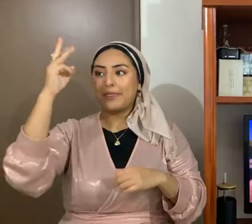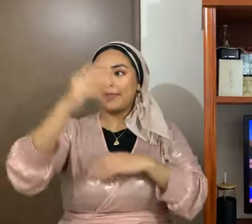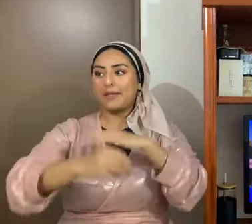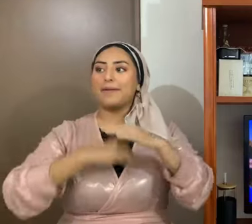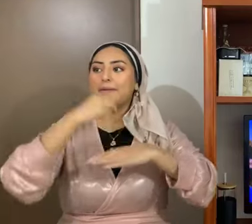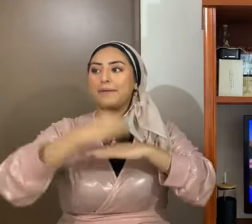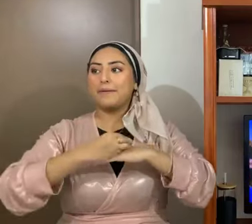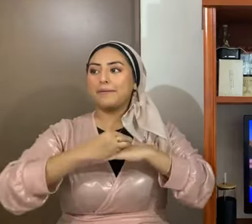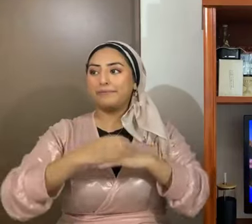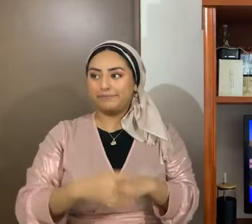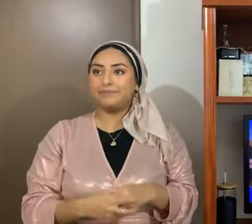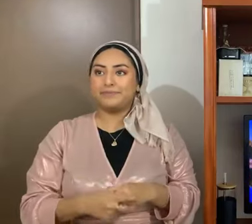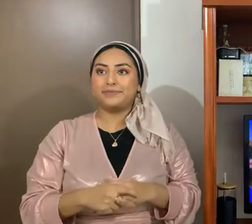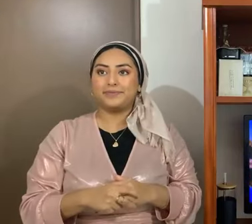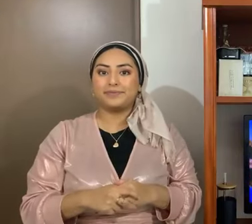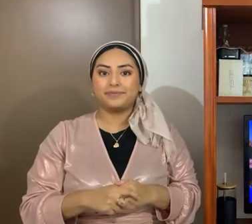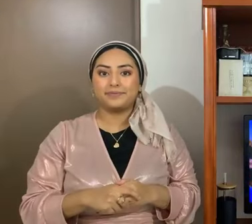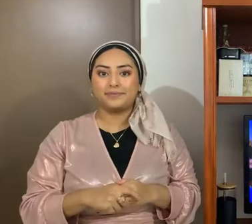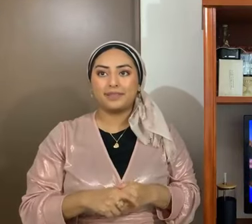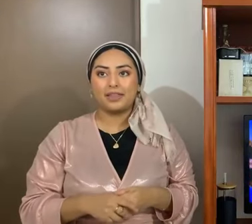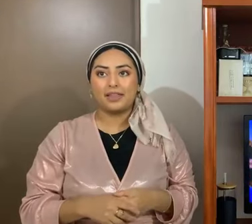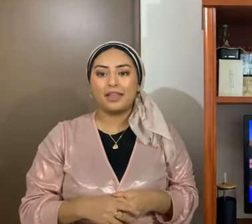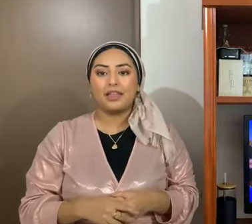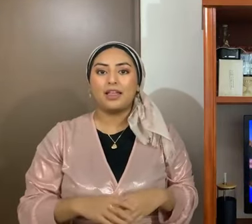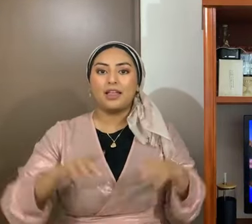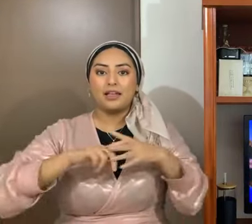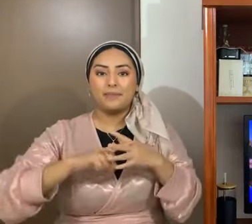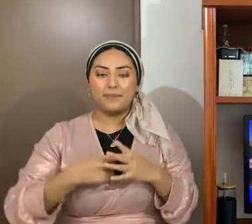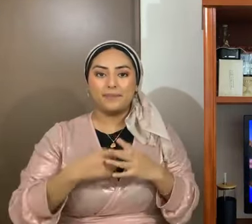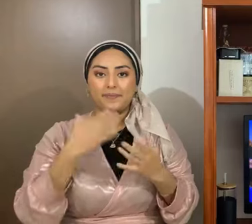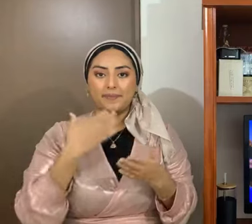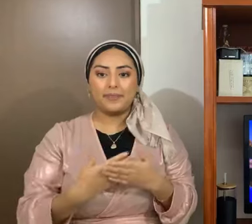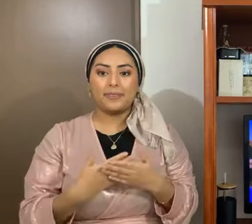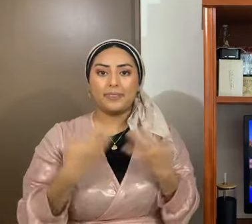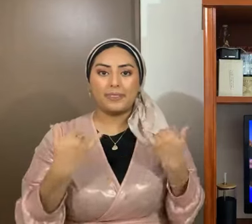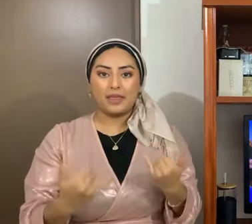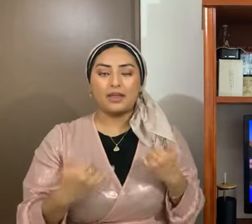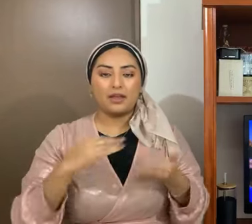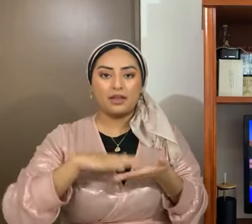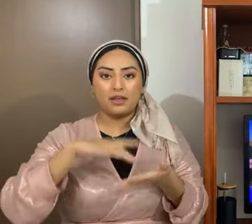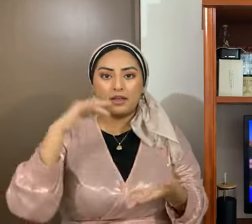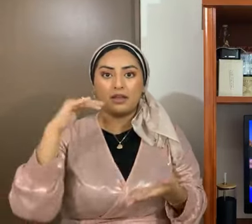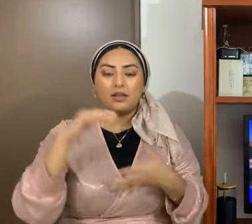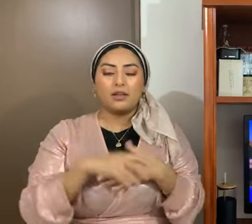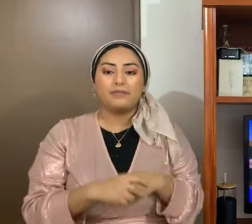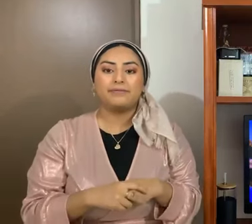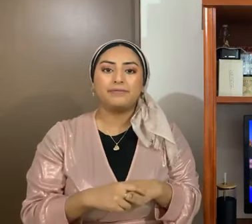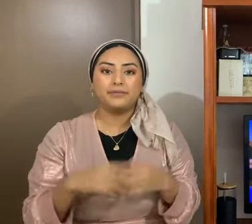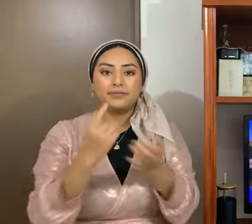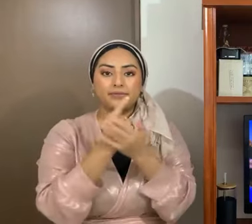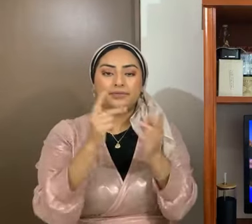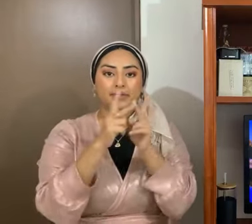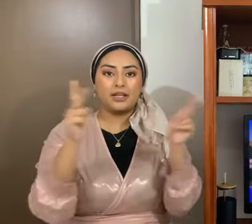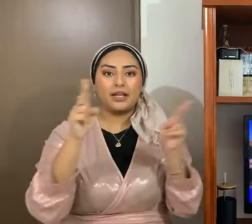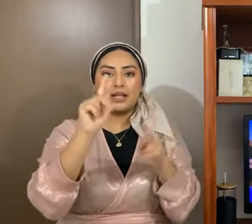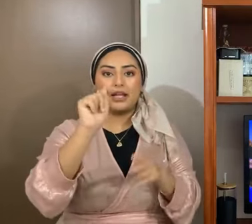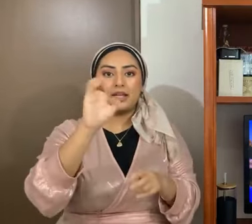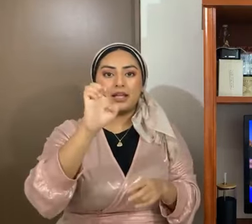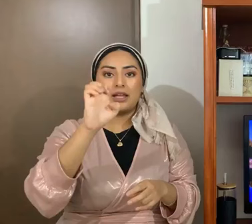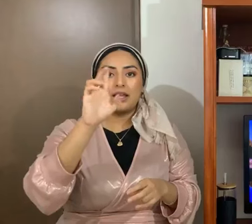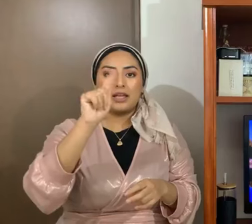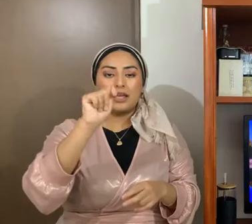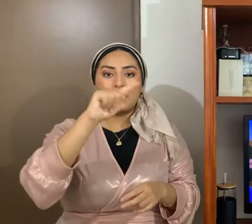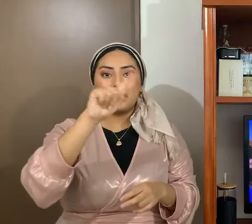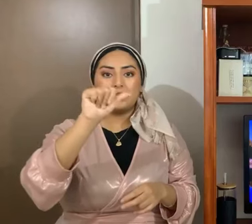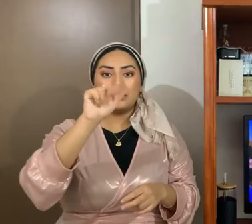Omen, Beomen. Muy bien, amados Sahim, vamos a empezar. Vamos a estudiar este Shabbat, la Parashá